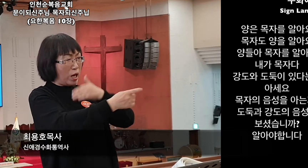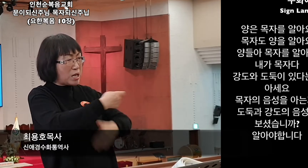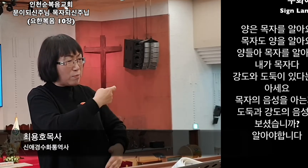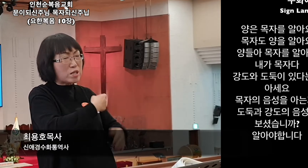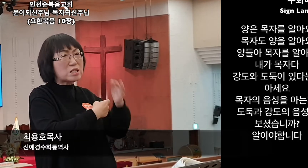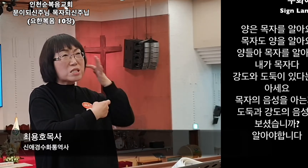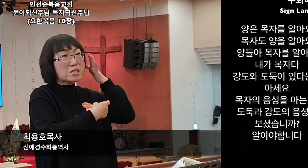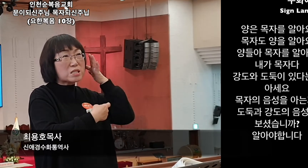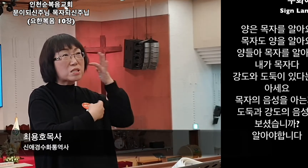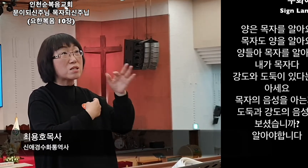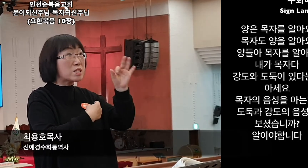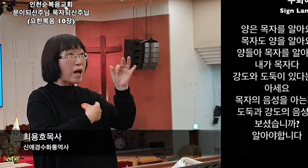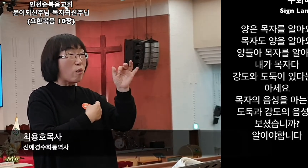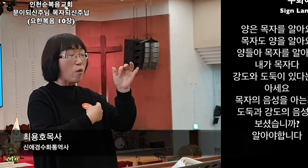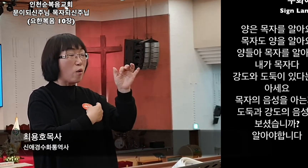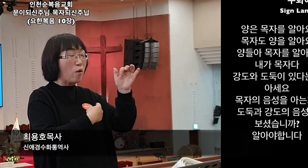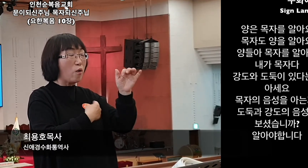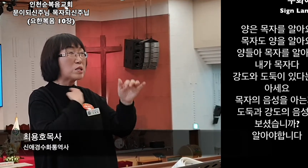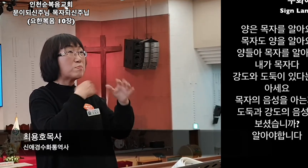들어본 적 있으십니까?